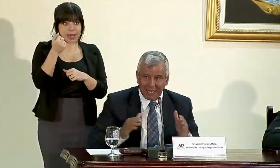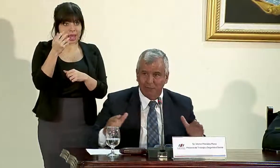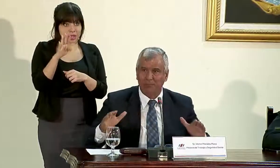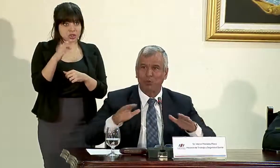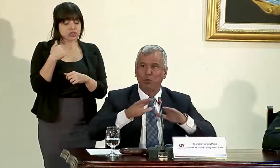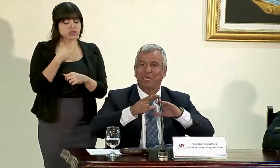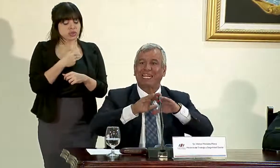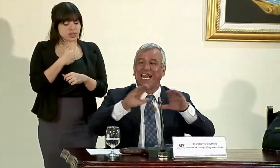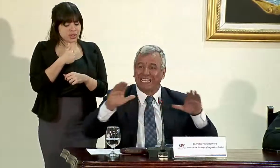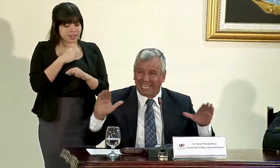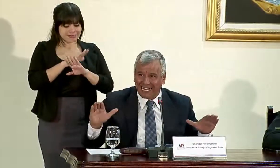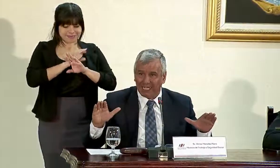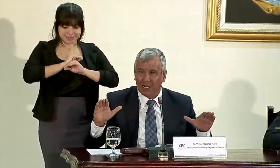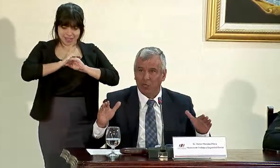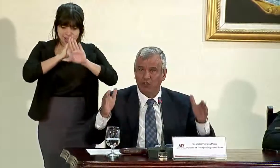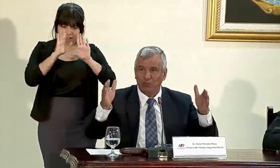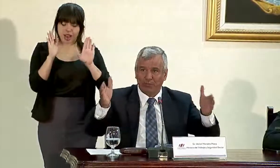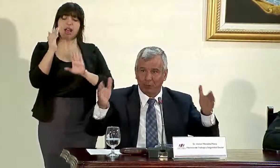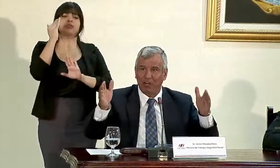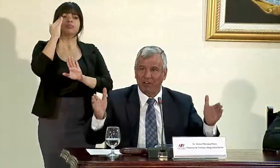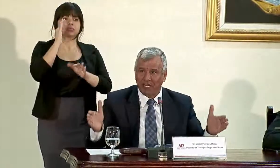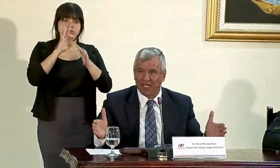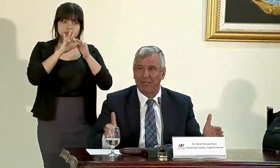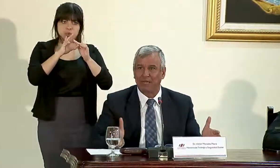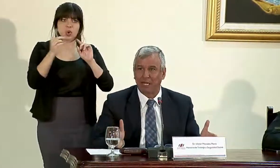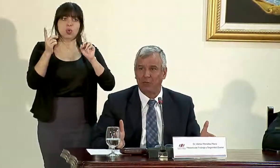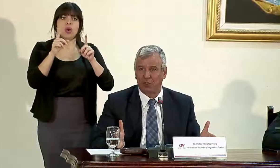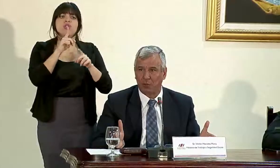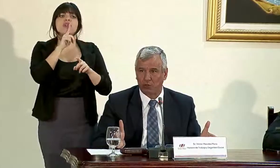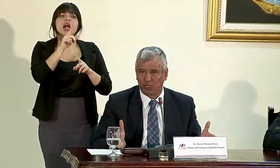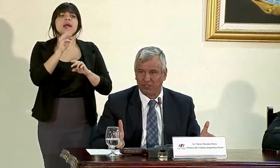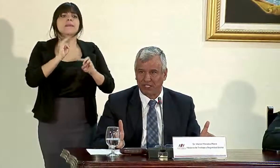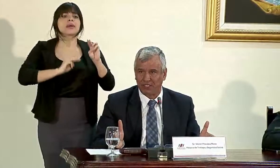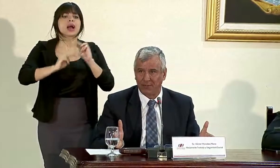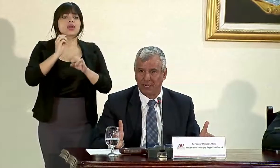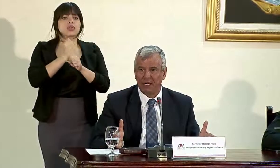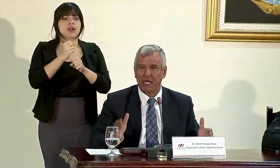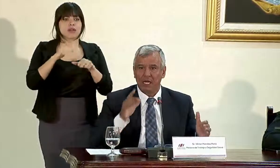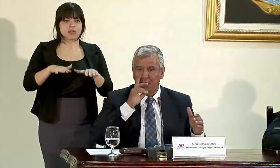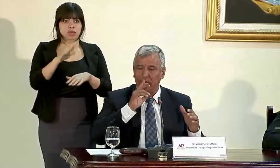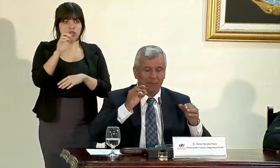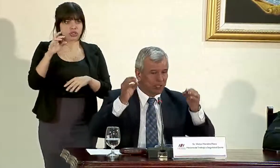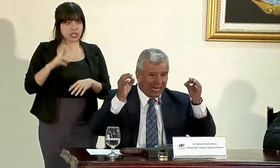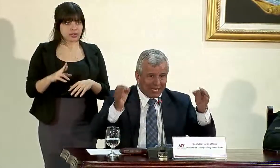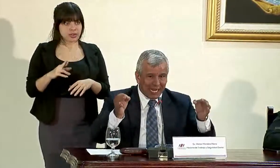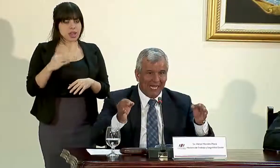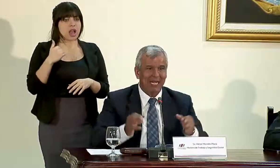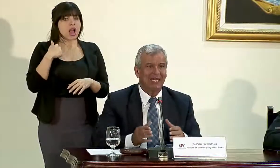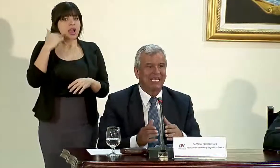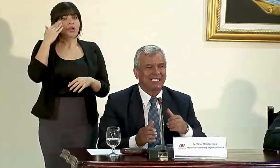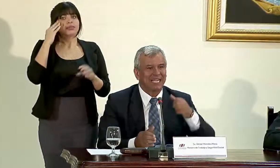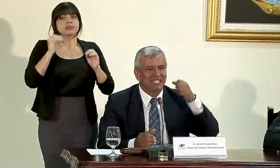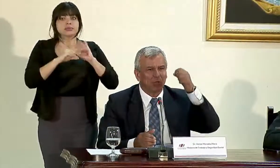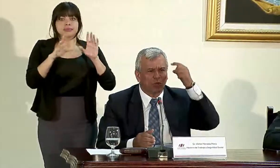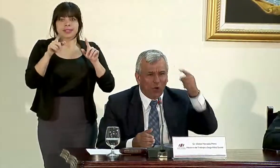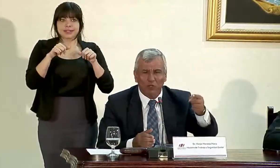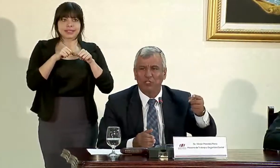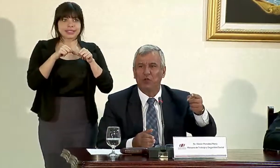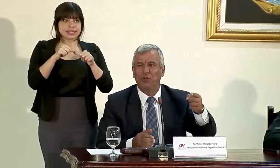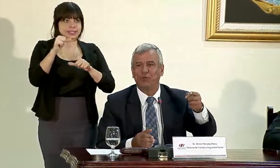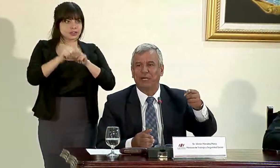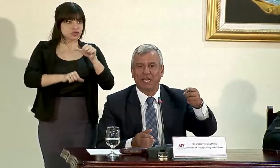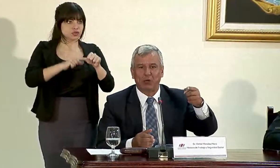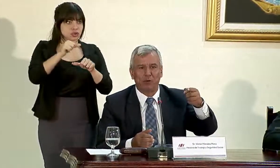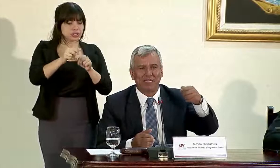del 2014, teníamos absoluta claridad con respecto a la realidad del mercado de trabajo costarricense, ¿verdad? Y tenemos claridad que hay que seguir haciendo